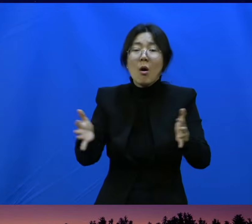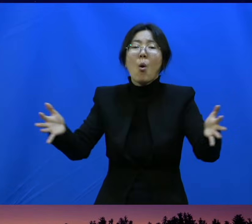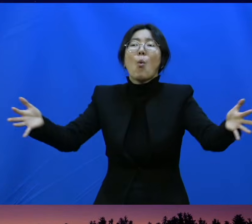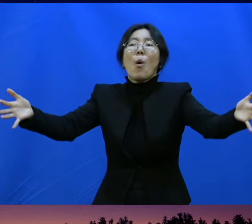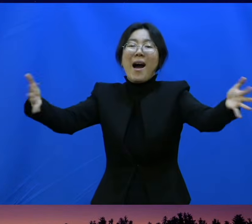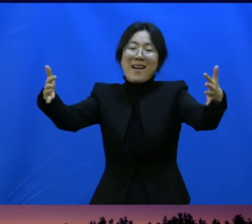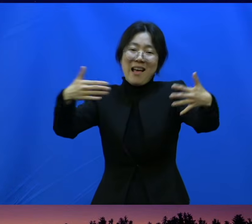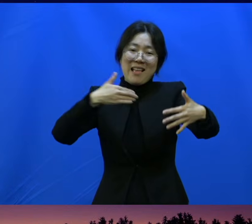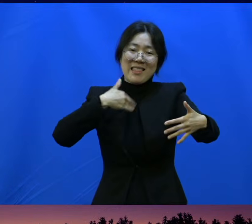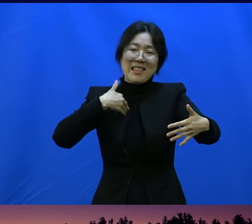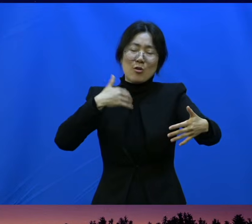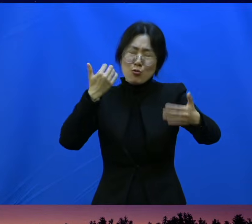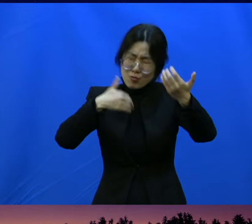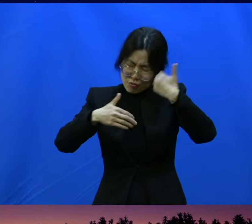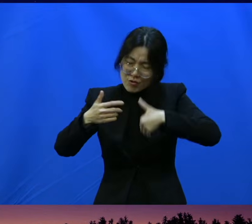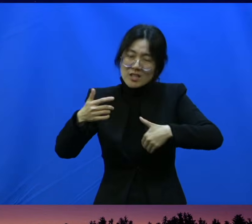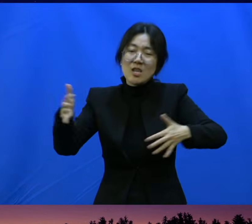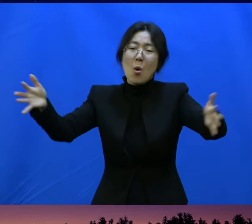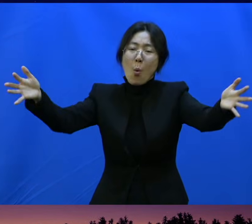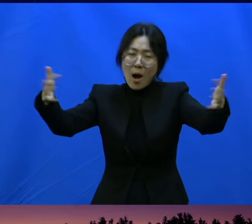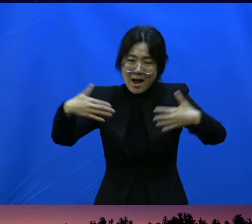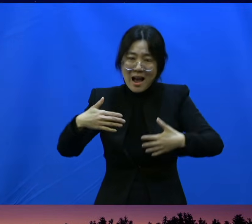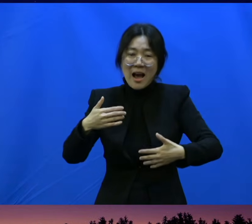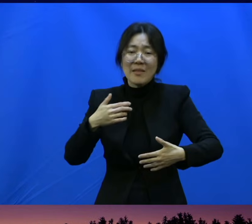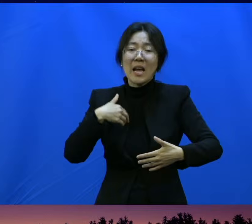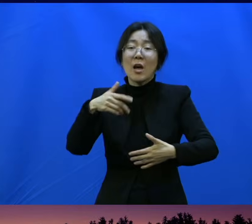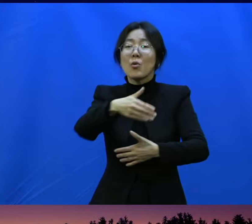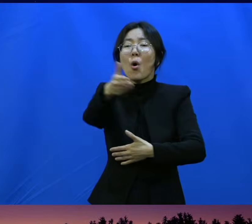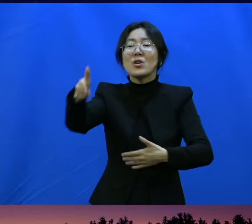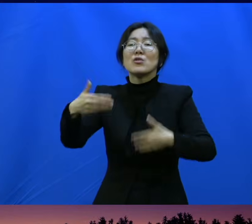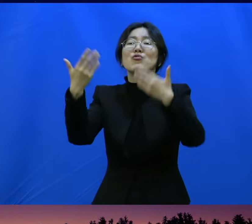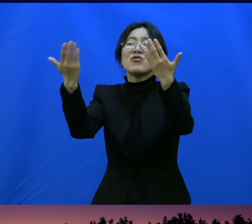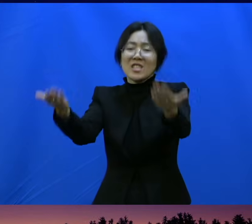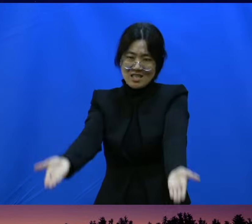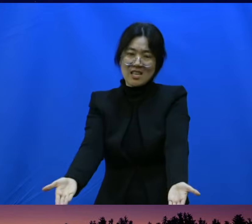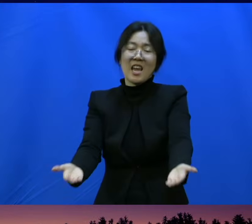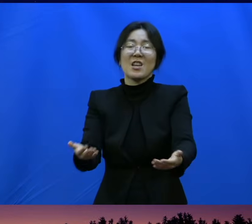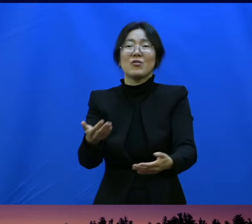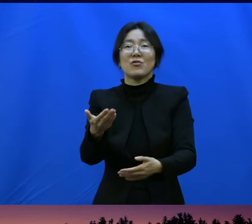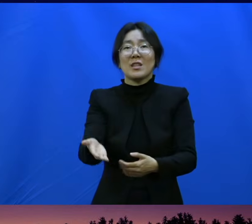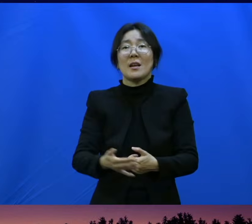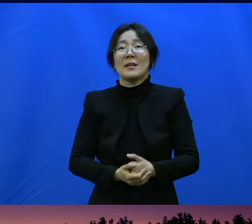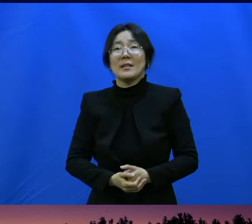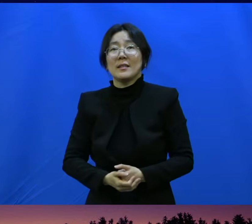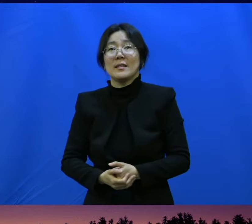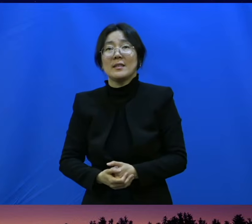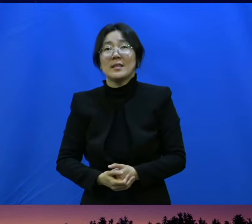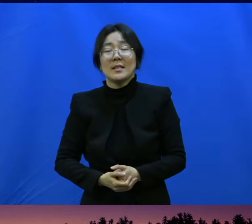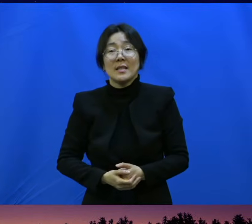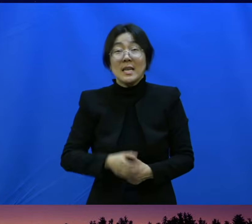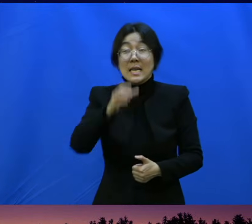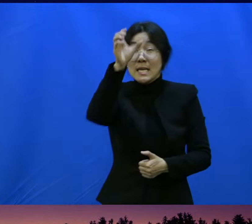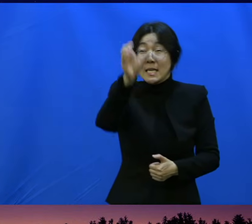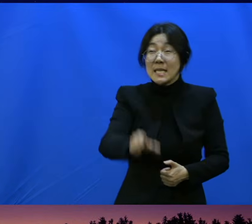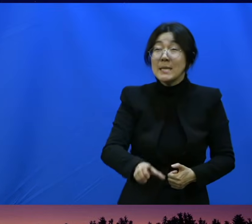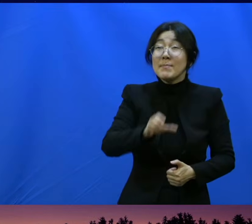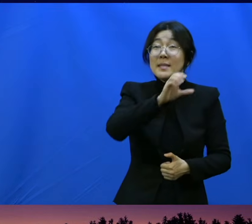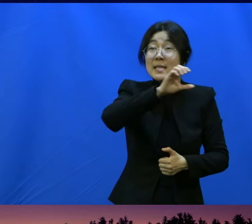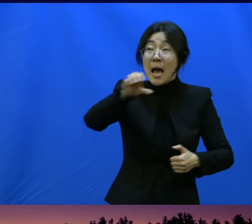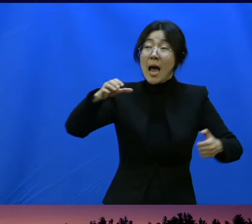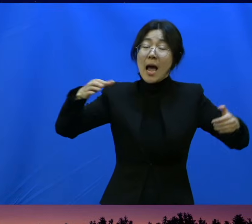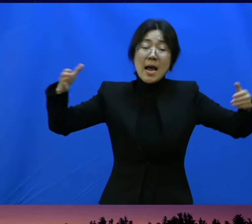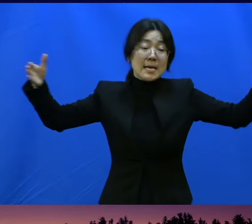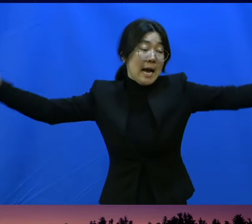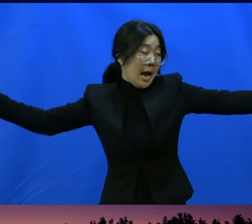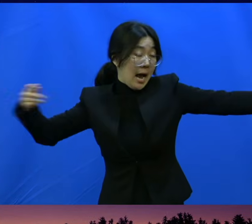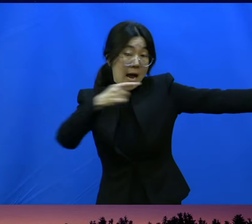오라는 거예요. 내가 너희를 쉬게 하겠다는 거예요. 누구든지. 여러분, 이 십자가의 이 상징이에요, 상징. 누구든지